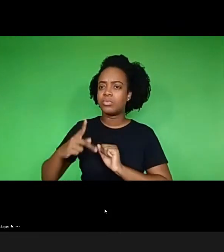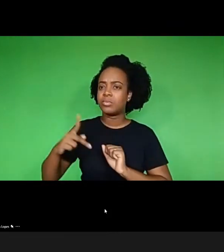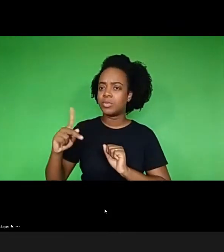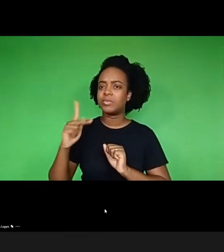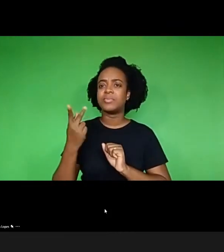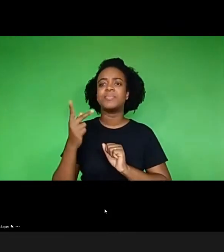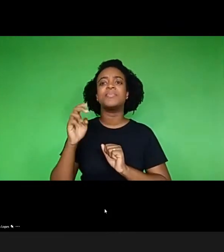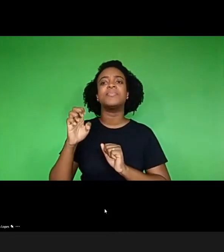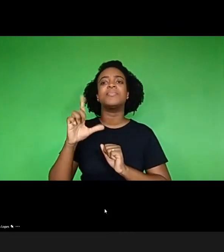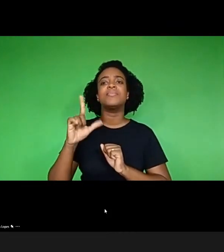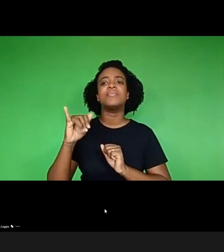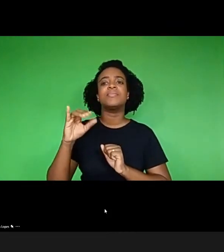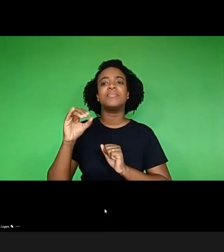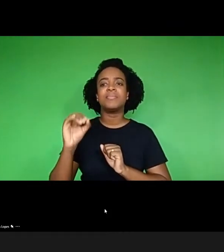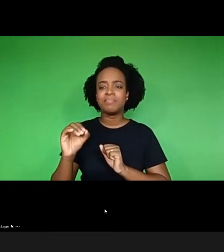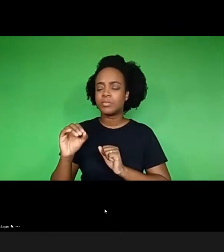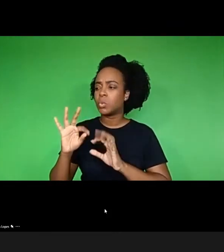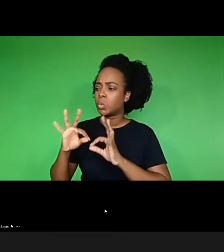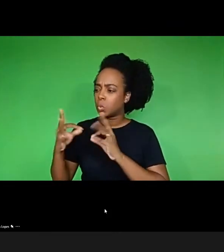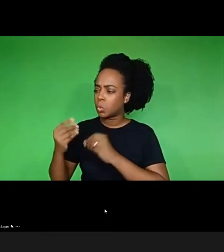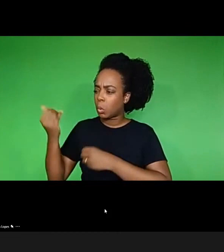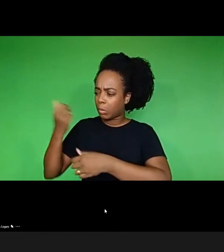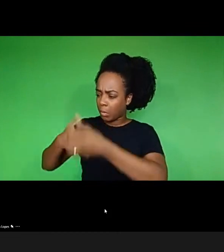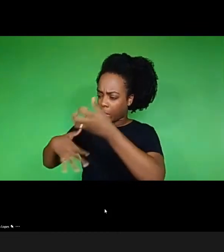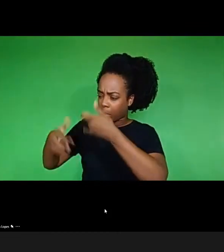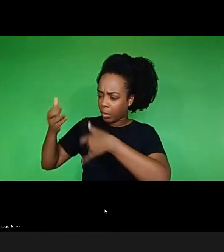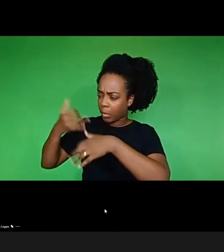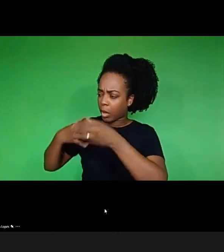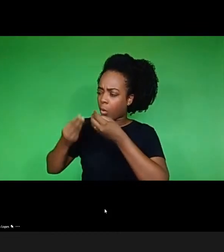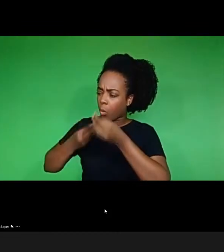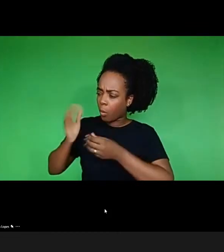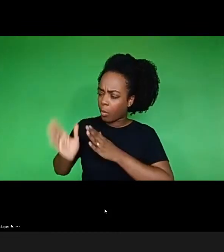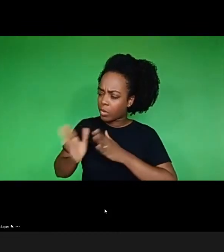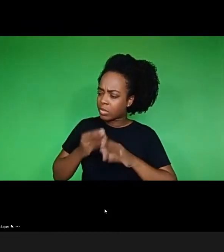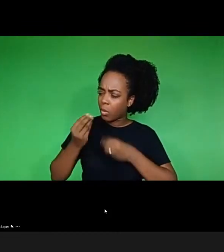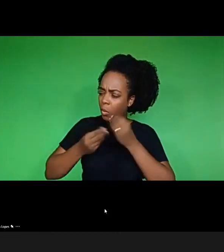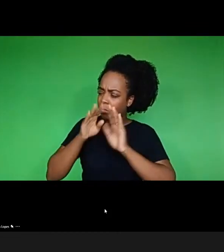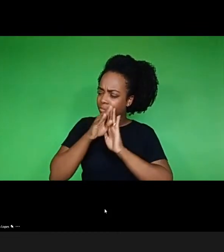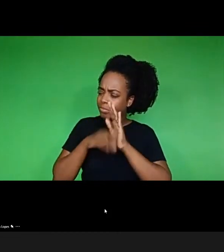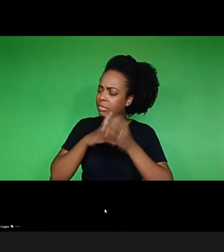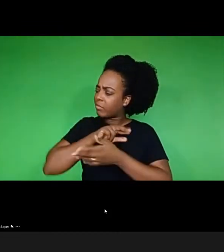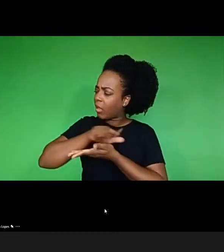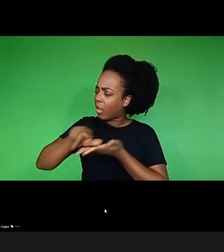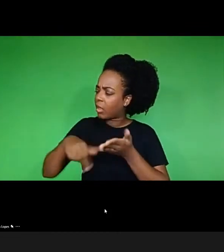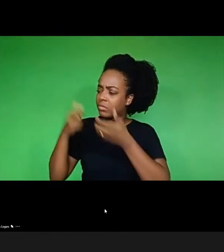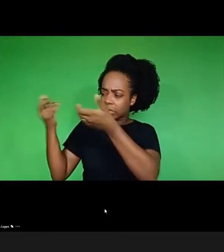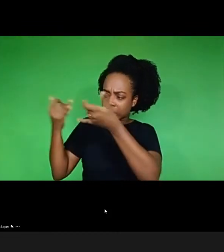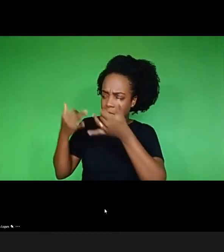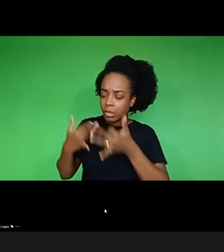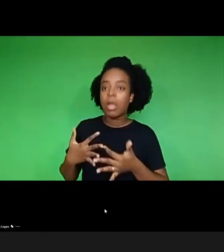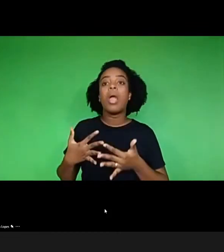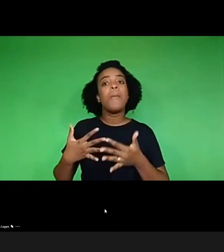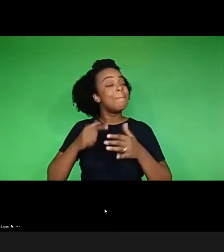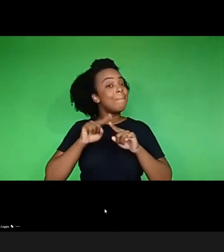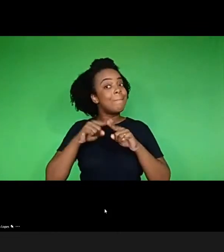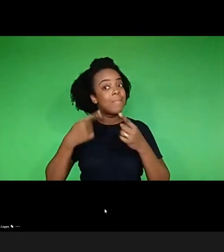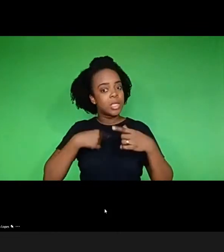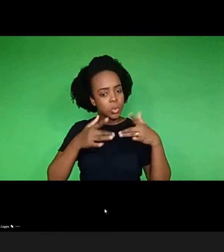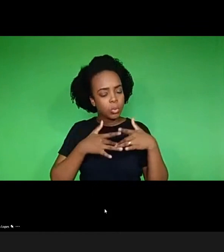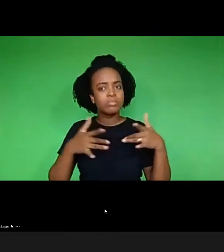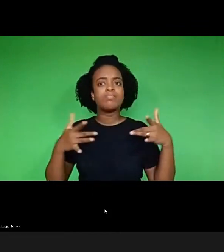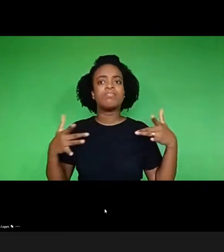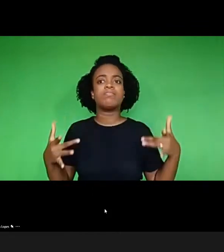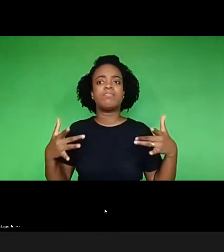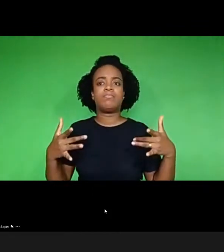que ficaram, os processos, mas eu estou à disposição de cada um de vocês, estudantes, professores